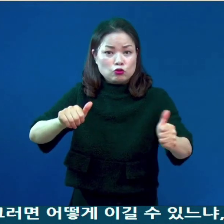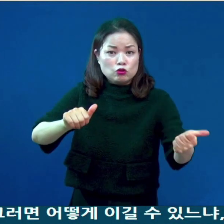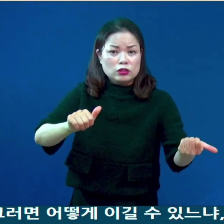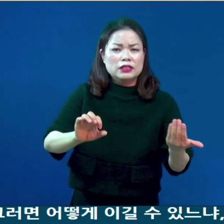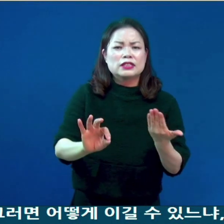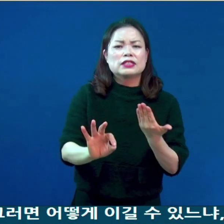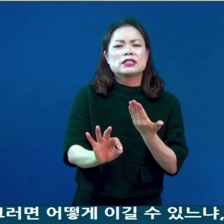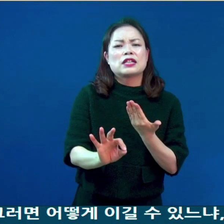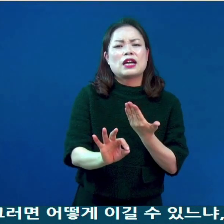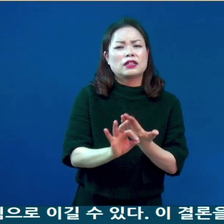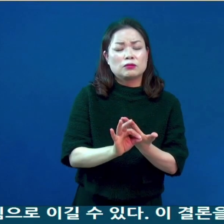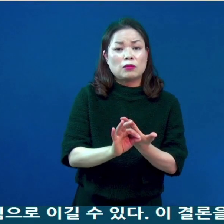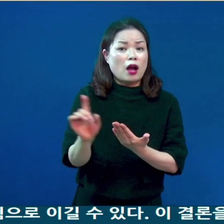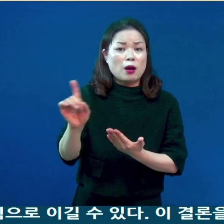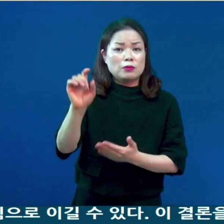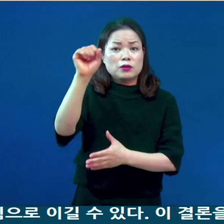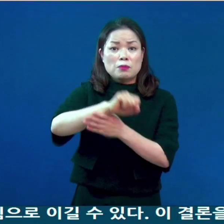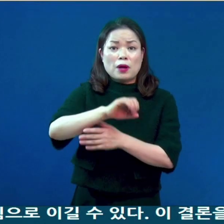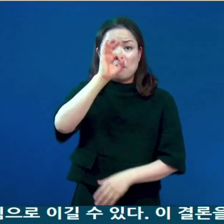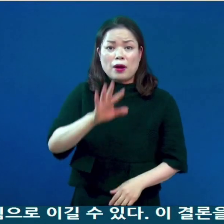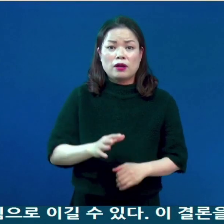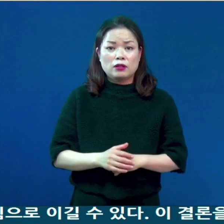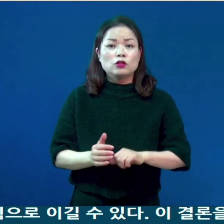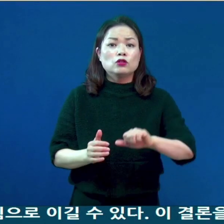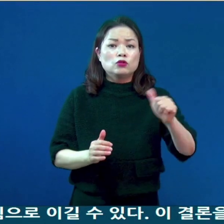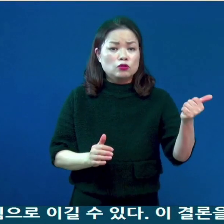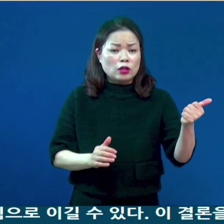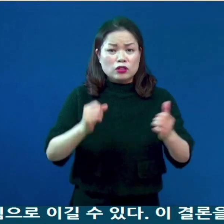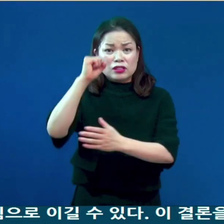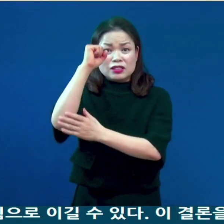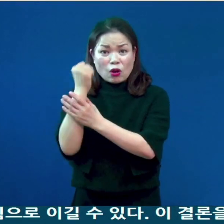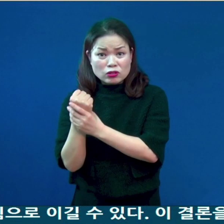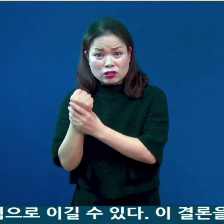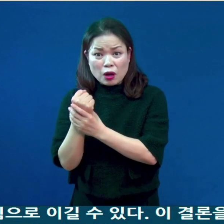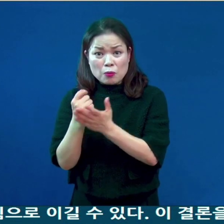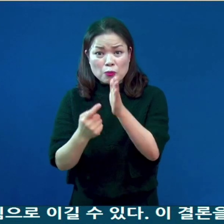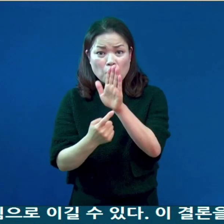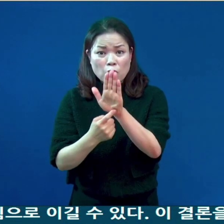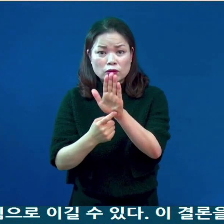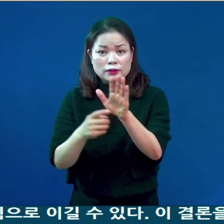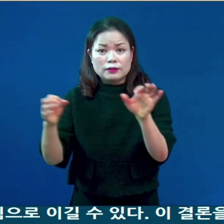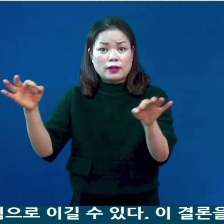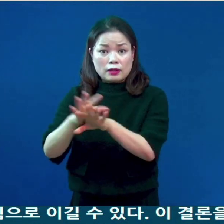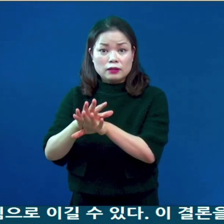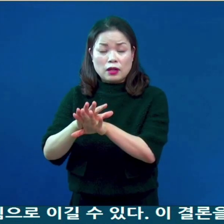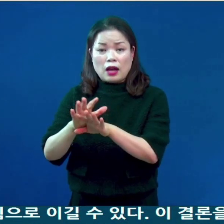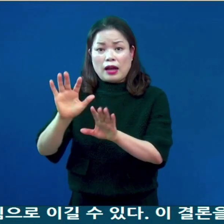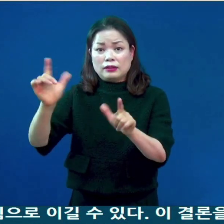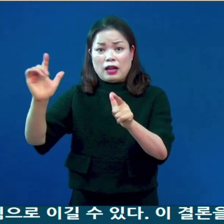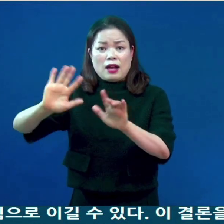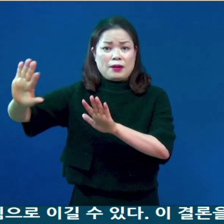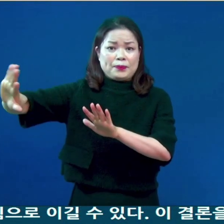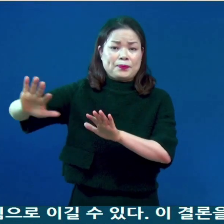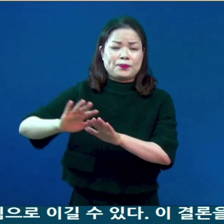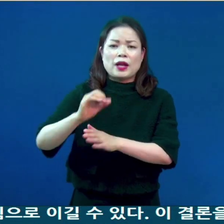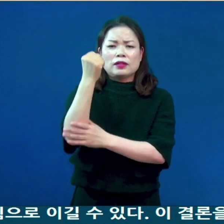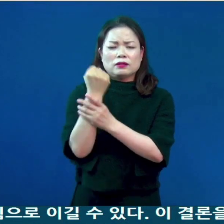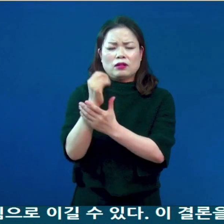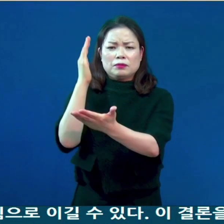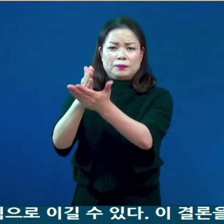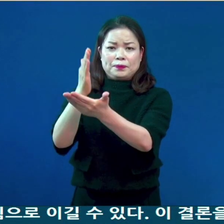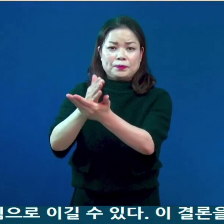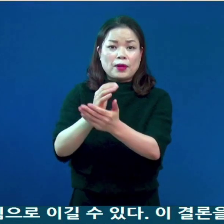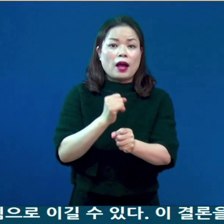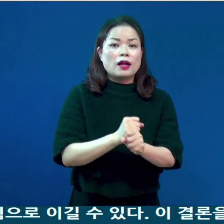아니하면 아무 열매도 못 맺어. 여러분, 죽어야 돼요. 썩는다, 이 표현 오늘 이후로 싹 없어지기 바랍니다. 한 알의 밀이 썩으면 큰일